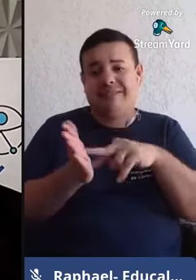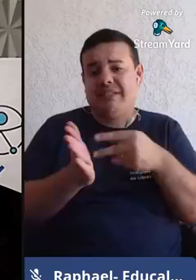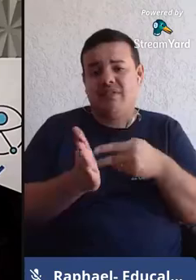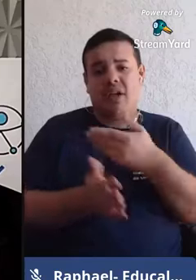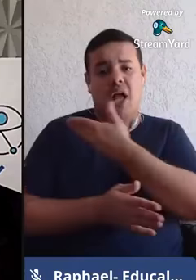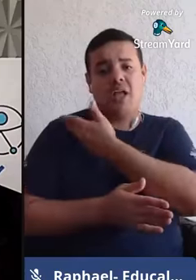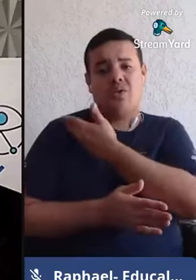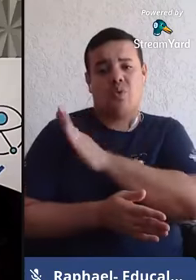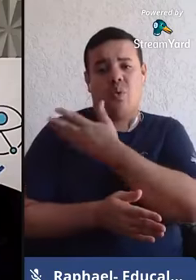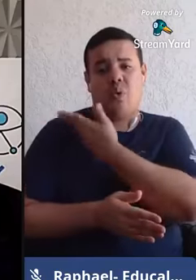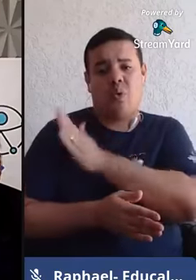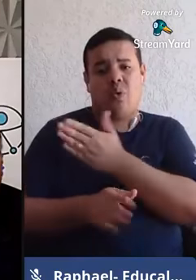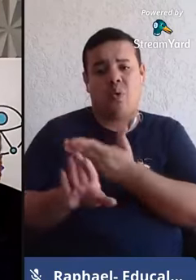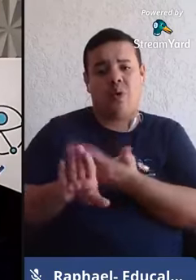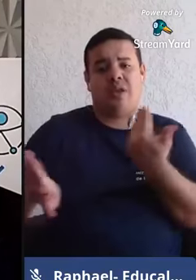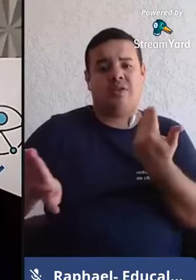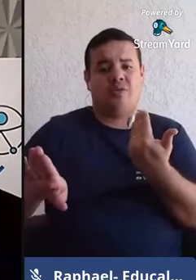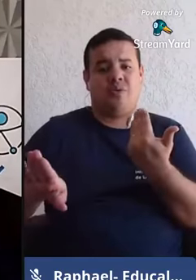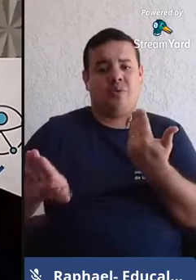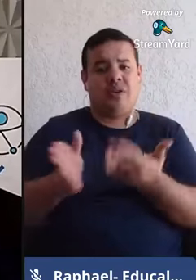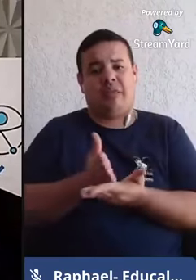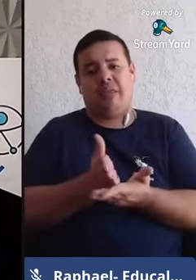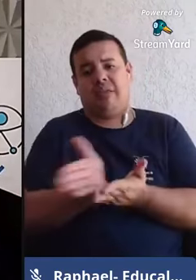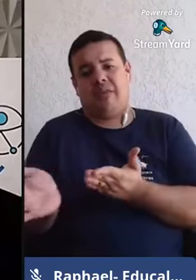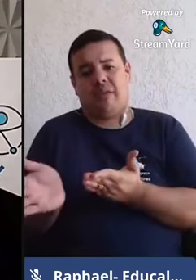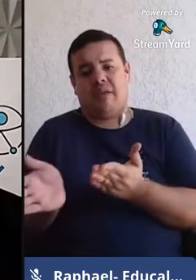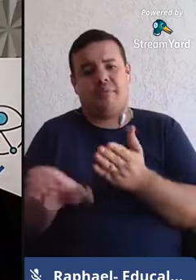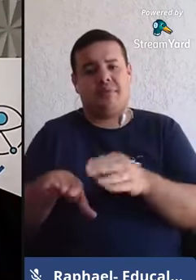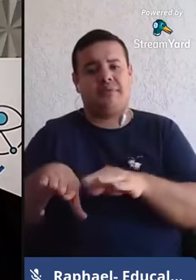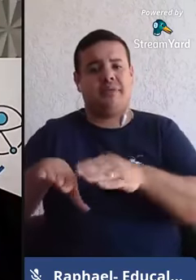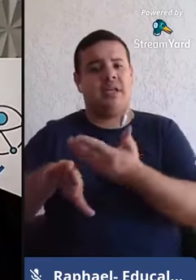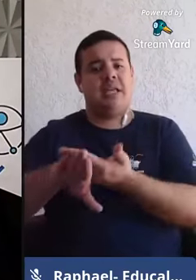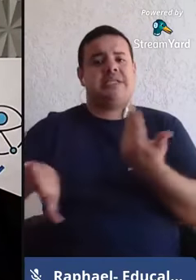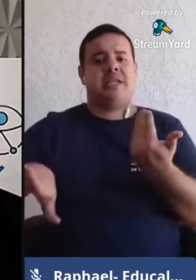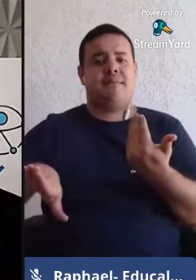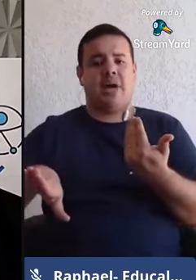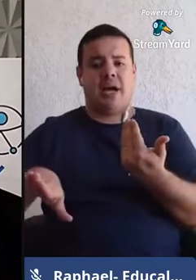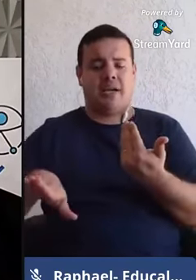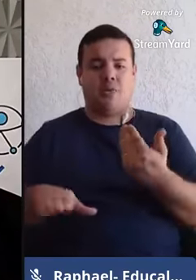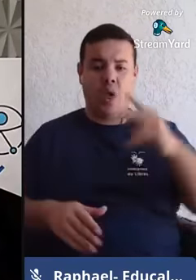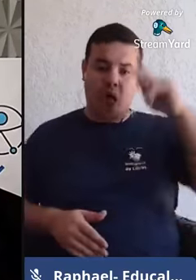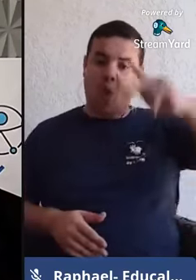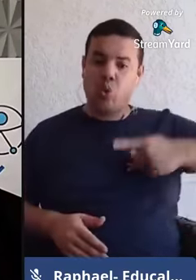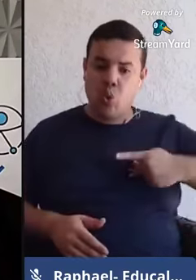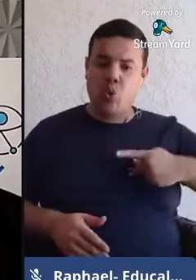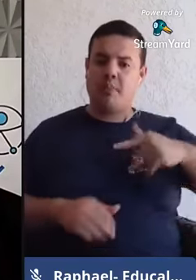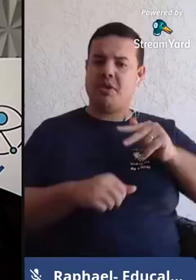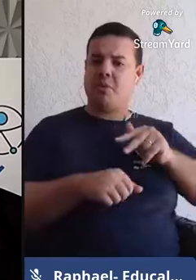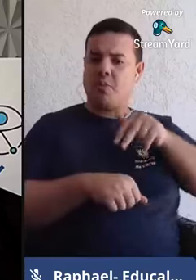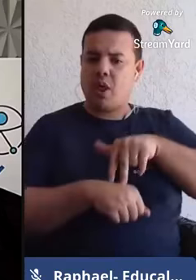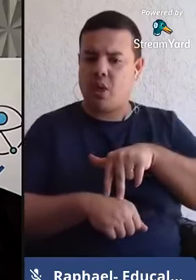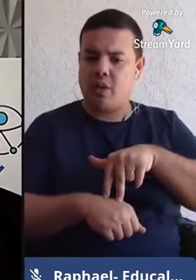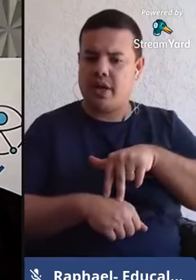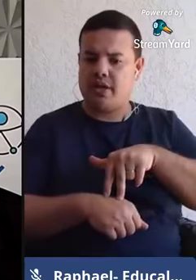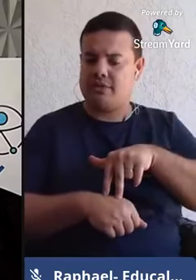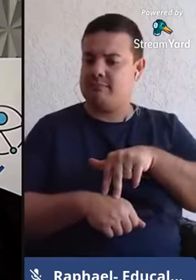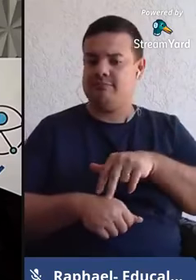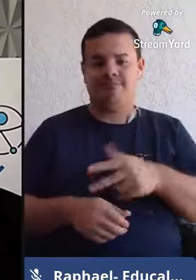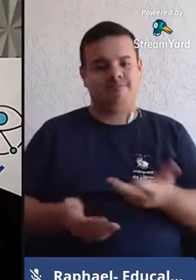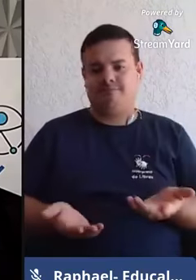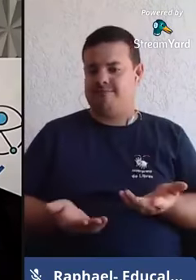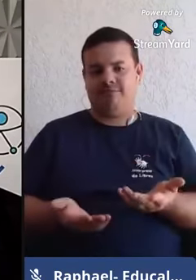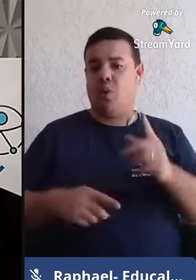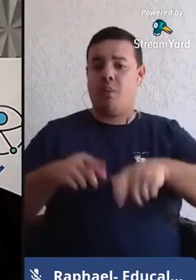ou da separação. Não é da autonomia, do protagonismo, porque senão você daria um produto